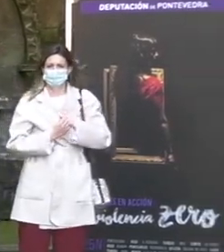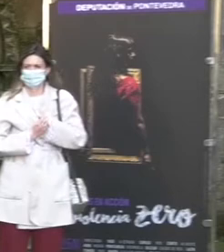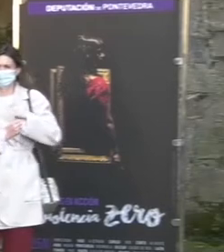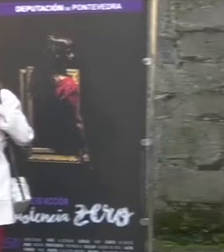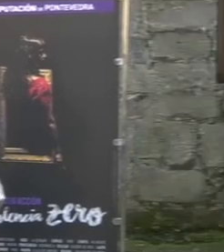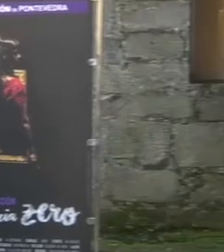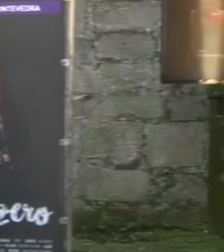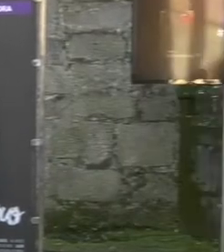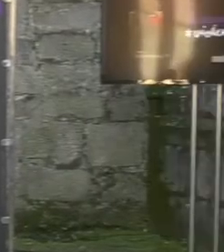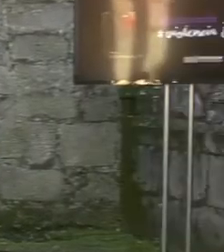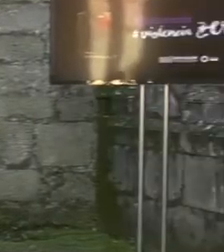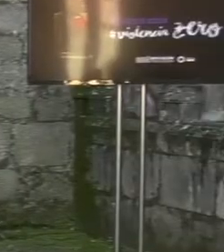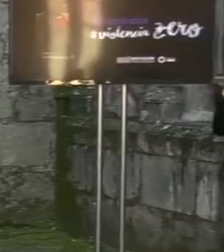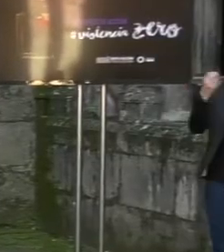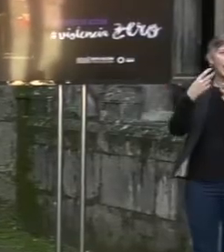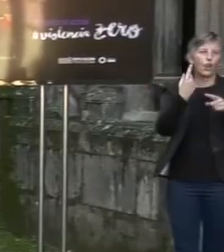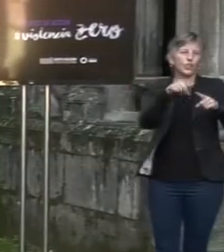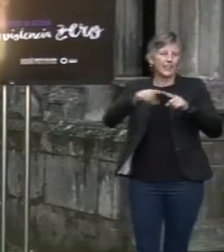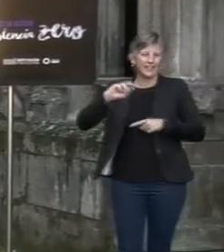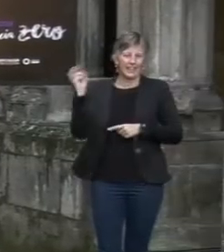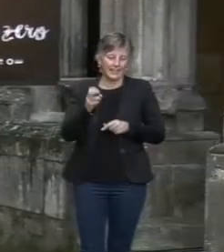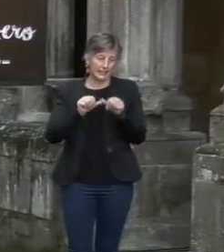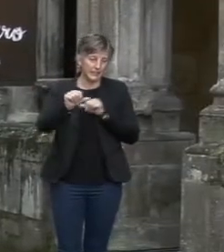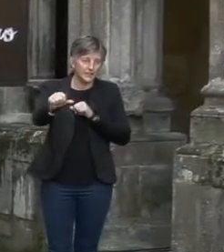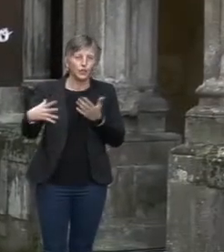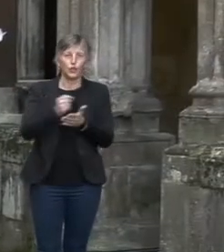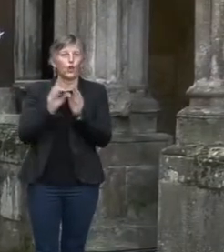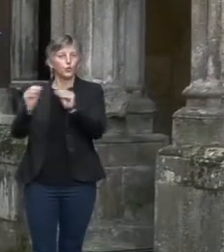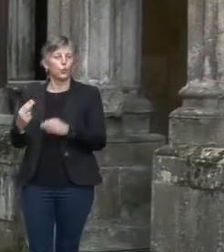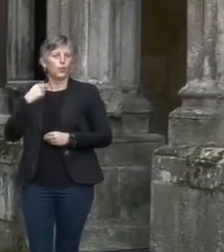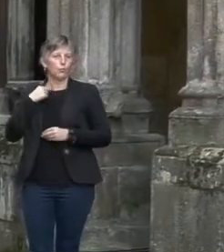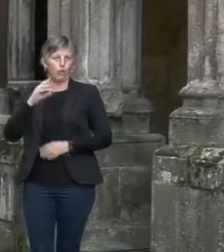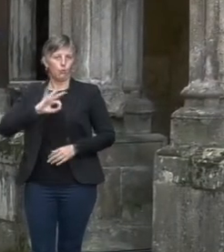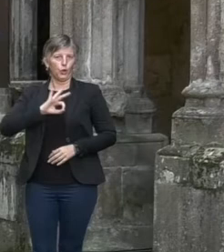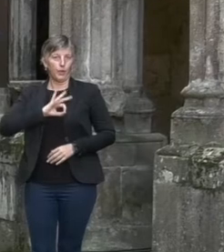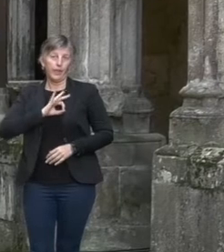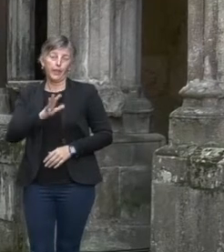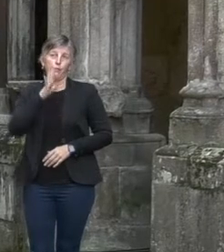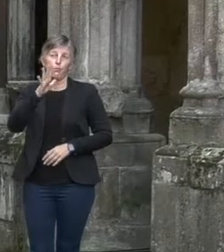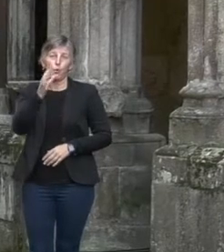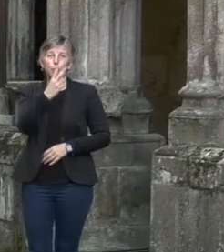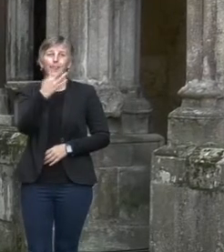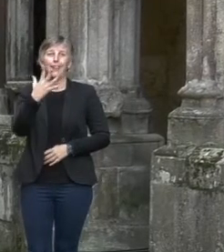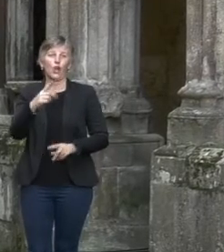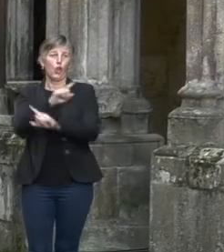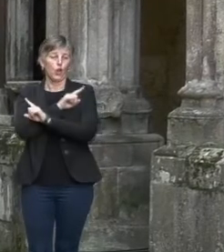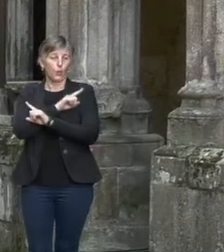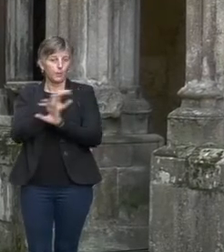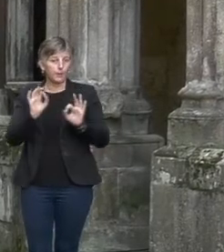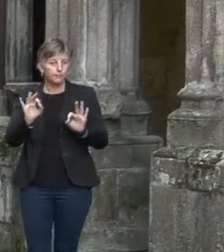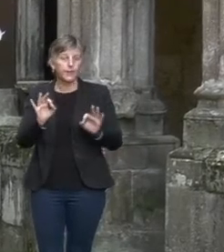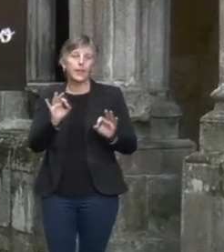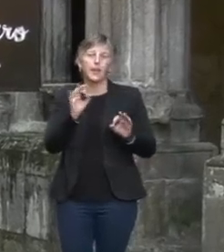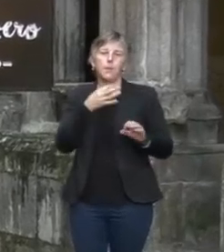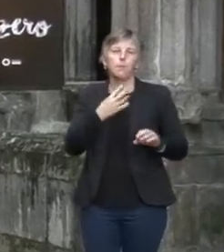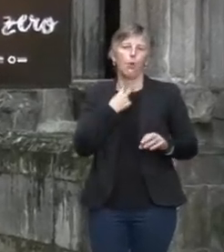Para contarnos todas as actividades previstas pola Deputación de Pontevedra con motivo do 25 de novembro, dámoslle